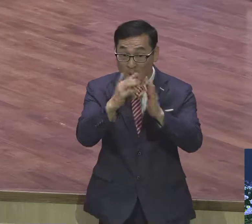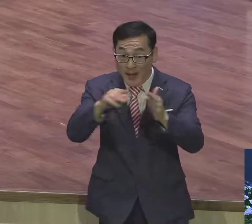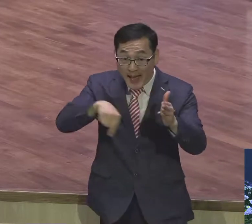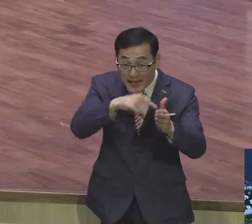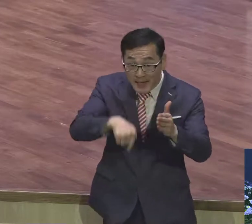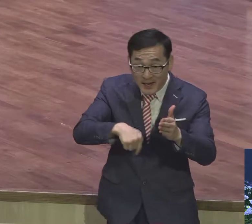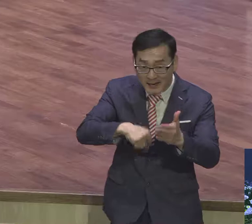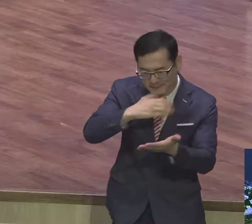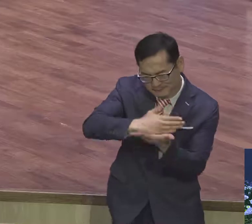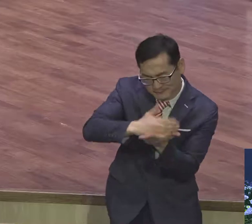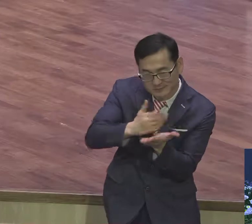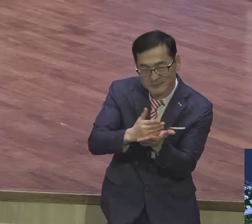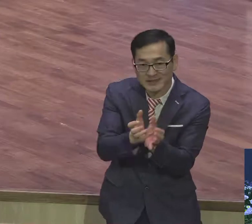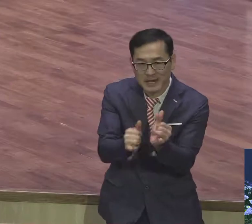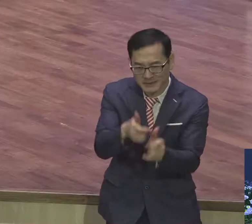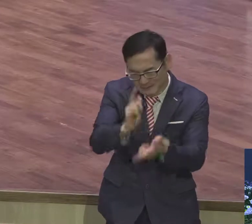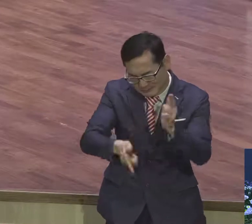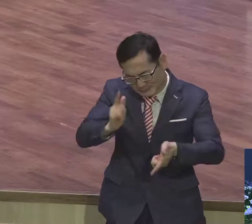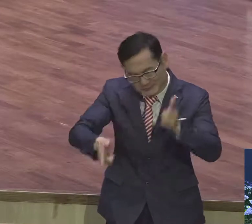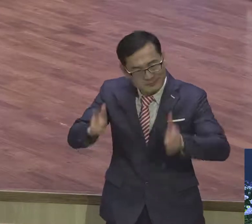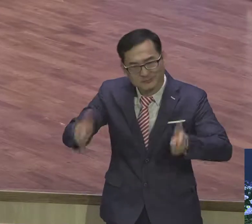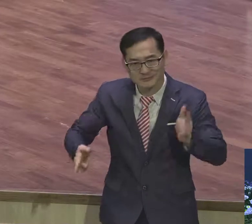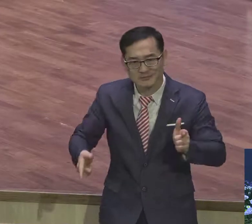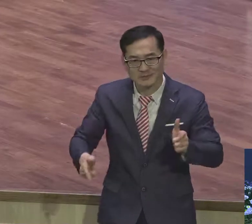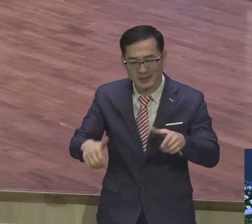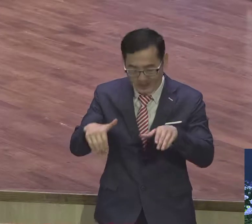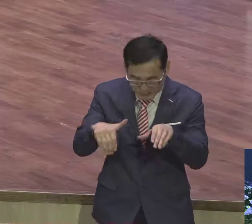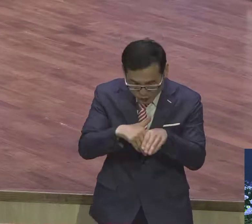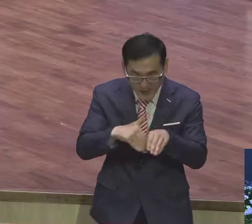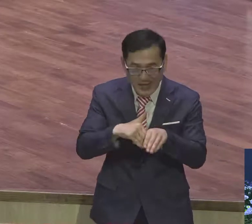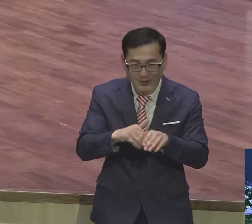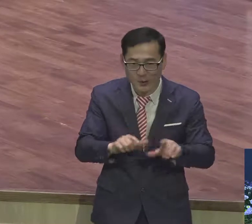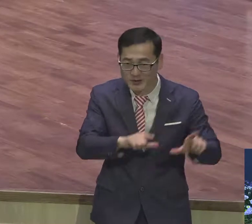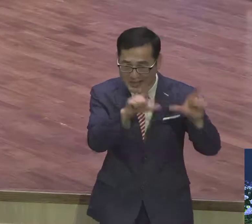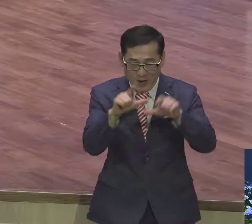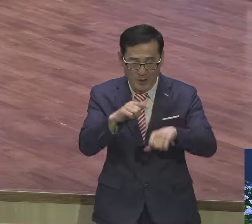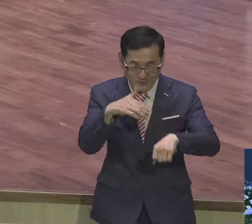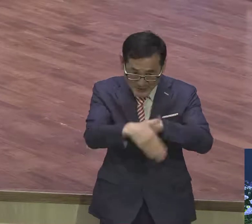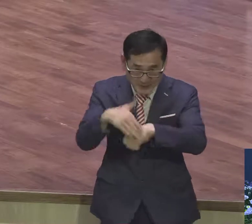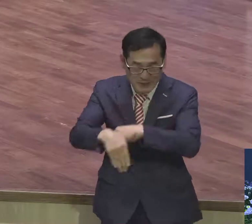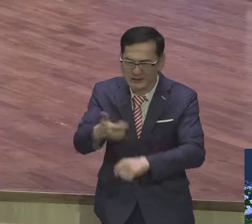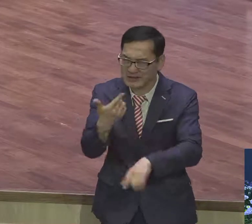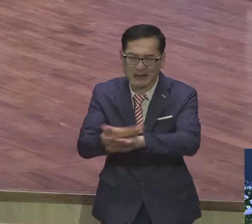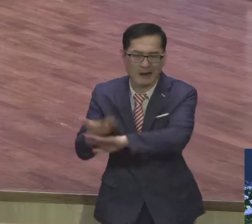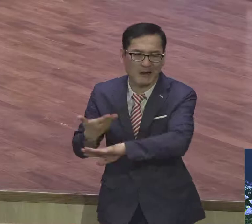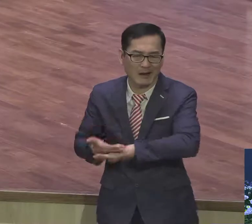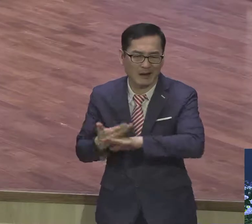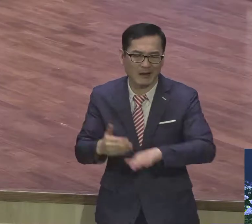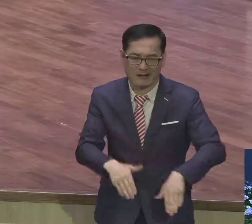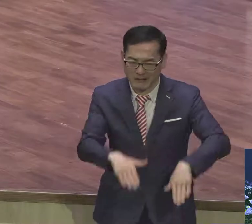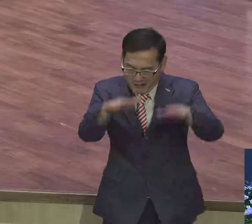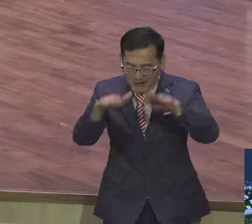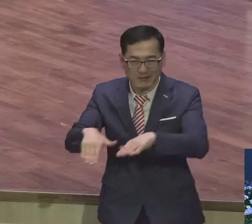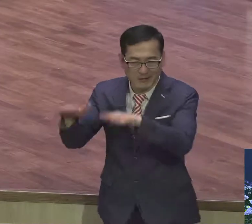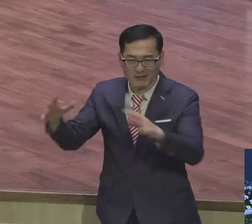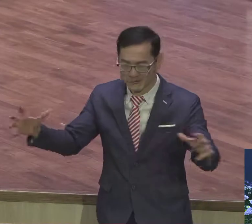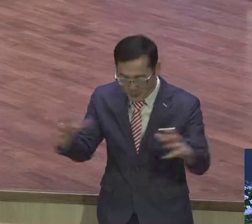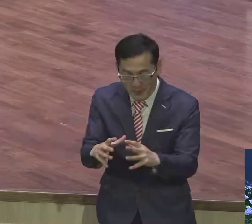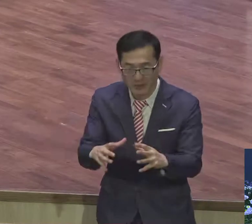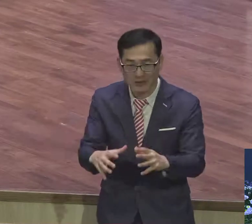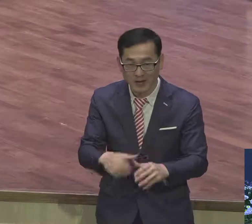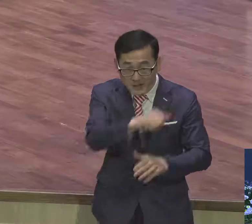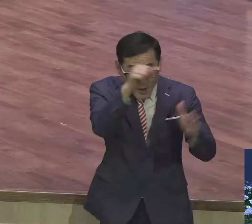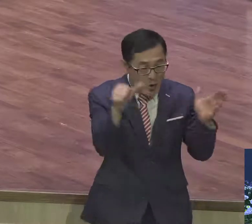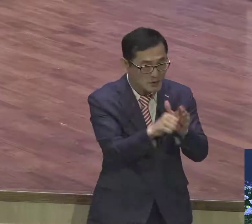있습니다 서로 살아온 문화 배경 다 다릅니다 어떤 사람은 불교 평생 불교